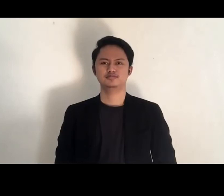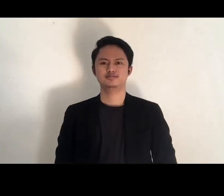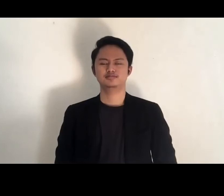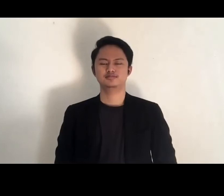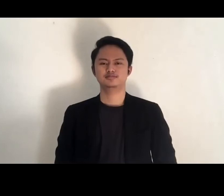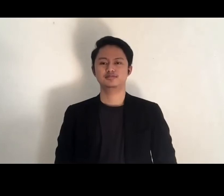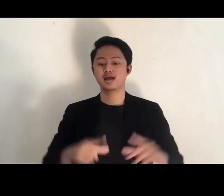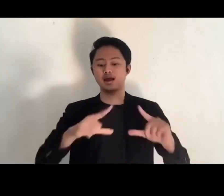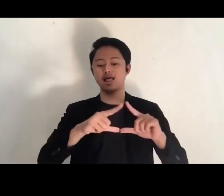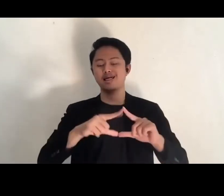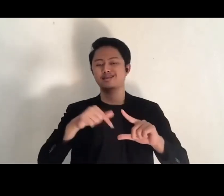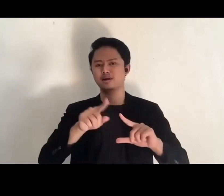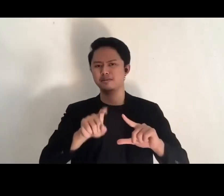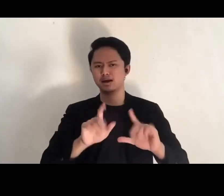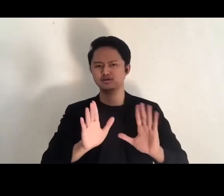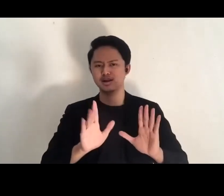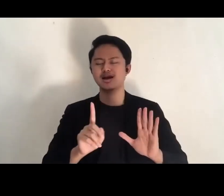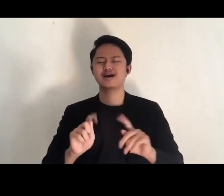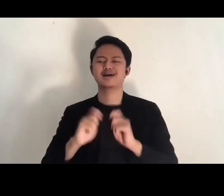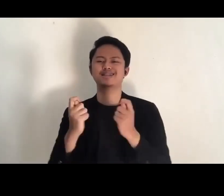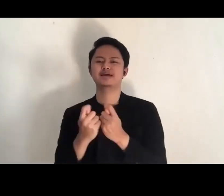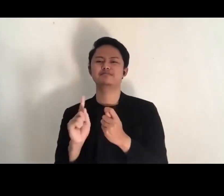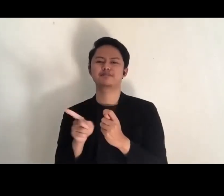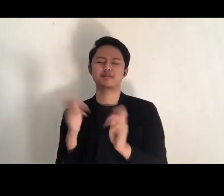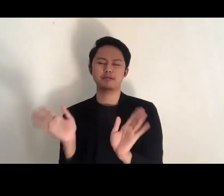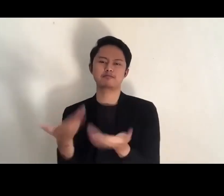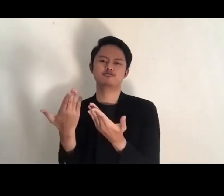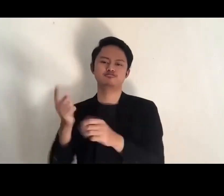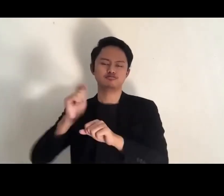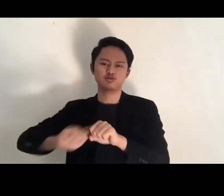ini kami membentuk tim untuk melakukan